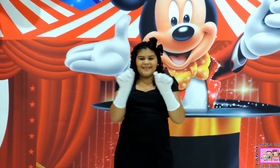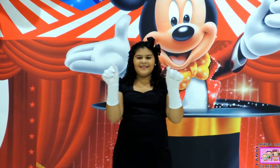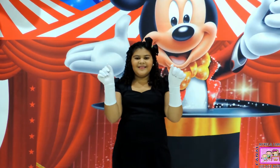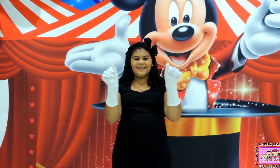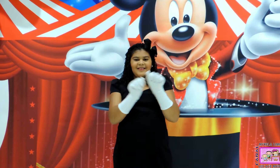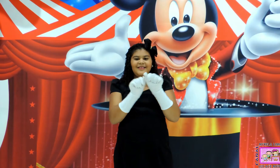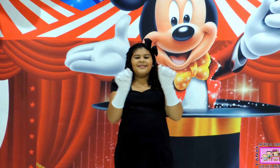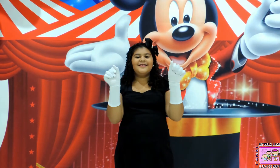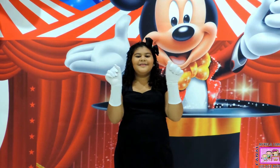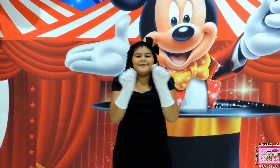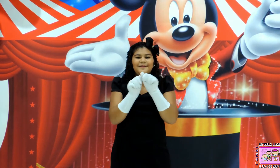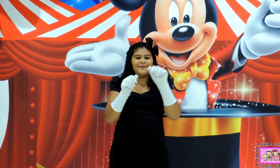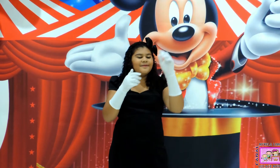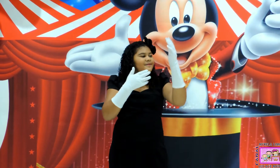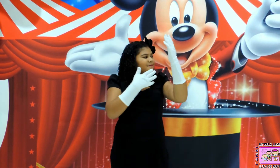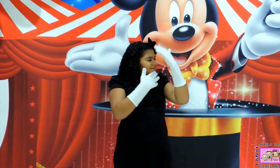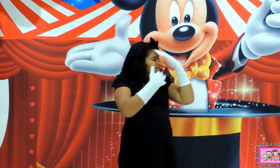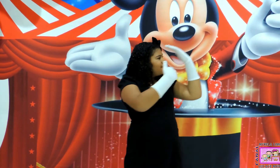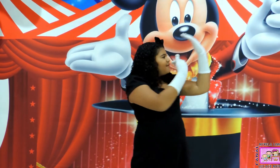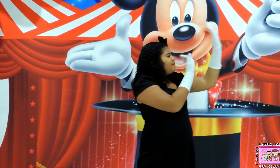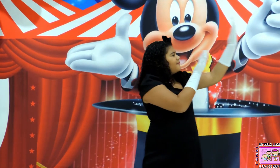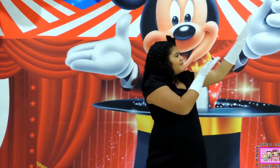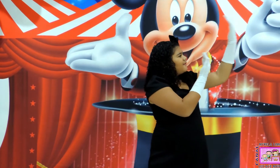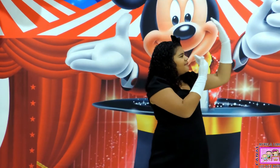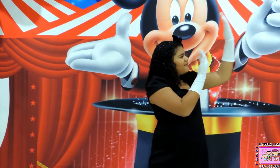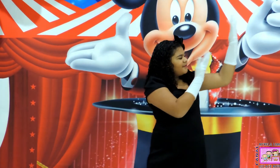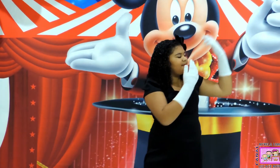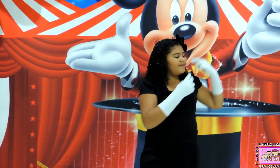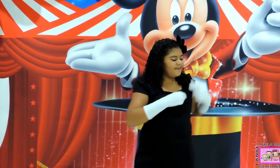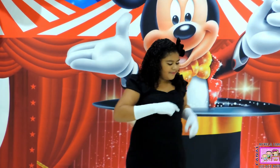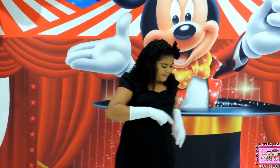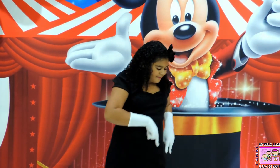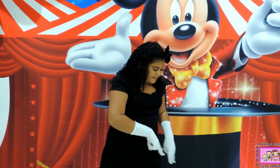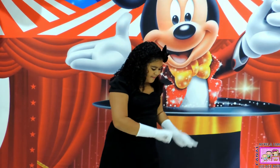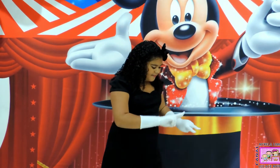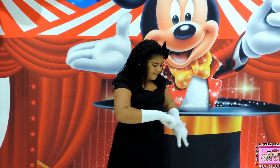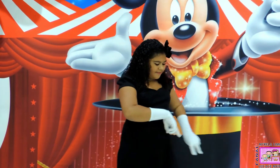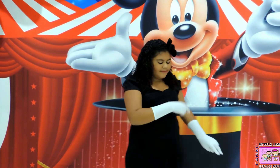que eu viver Cada seja oferta de louvor Cada